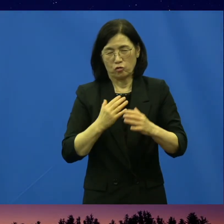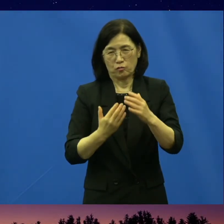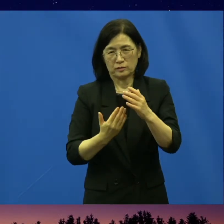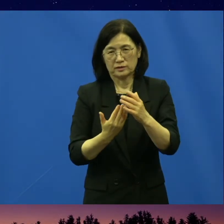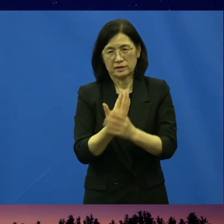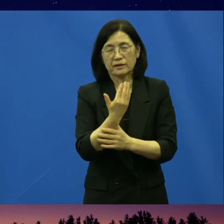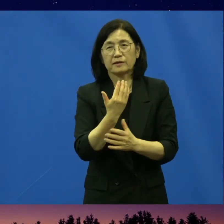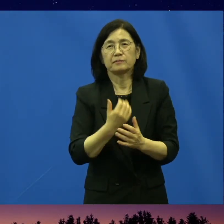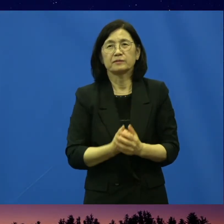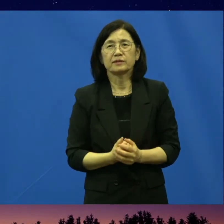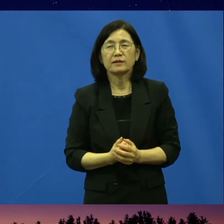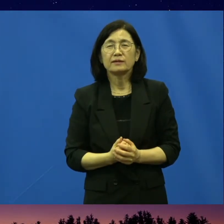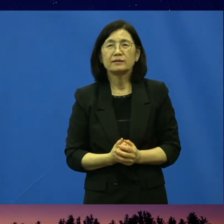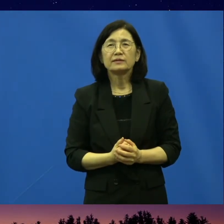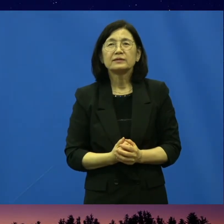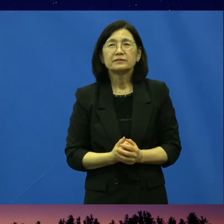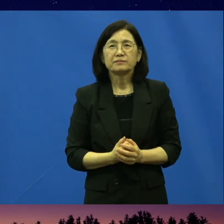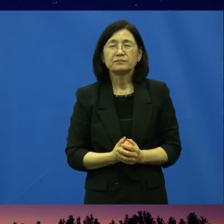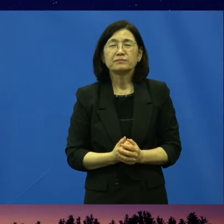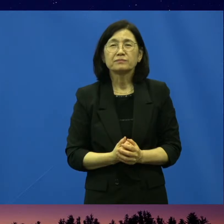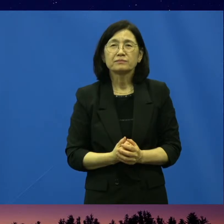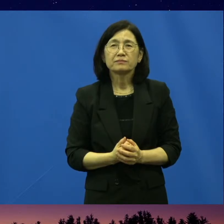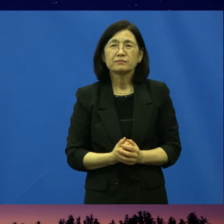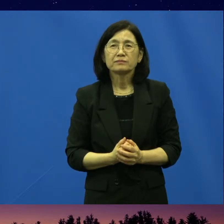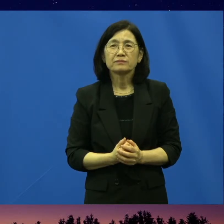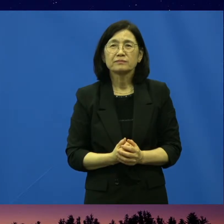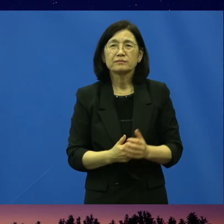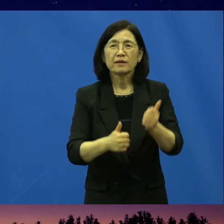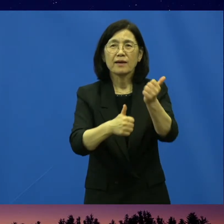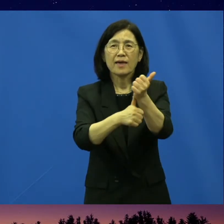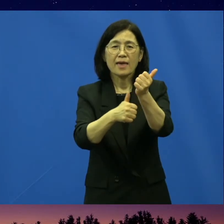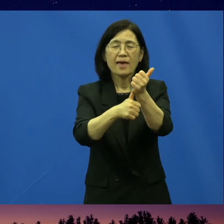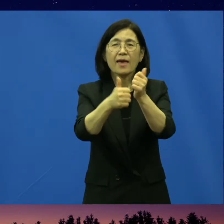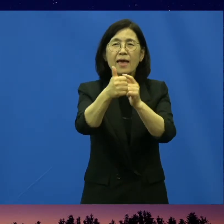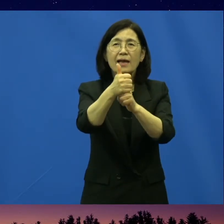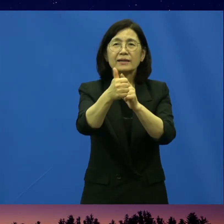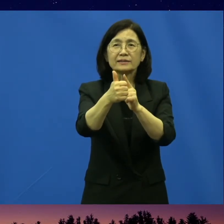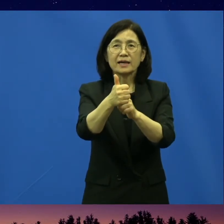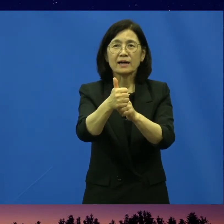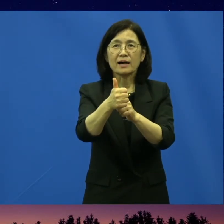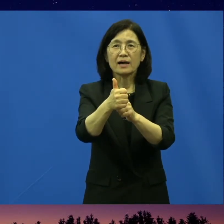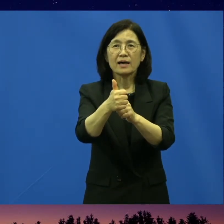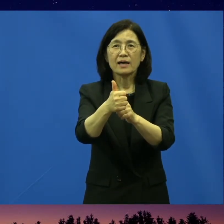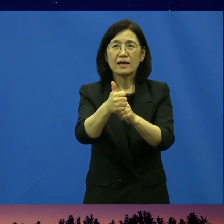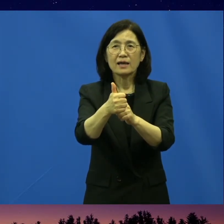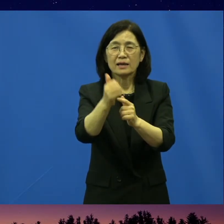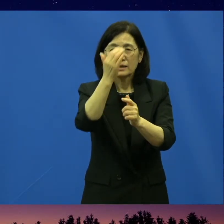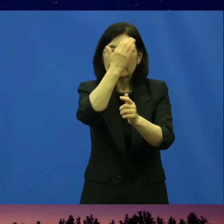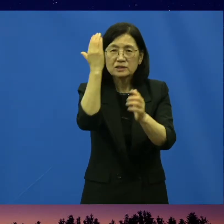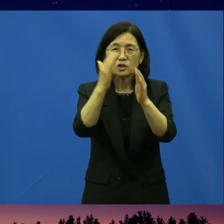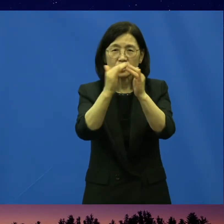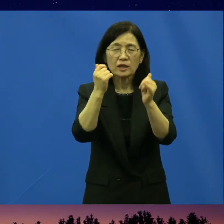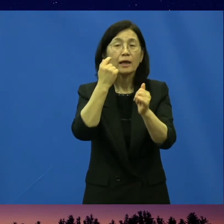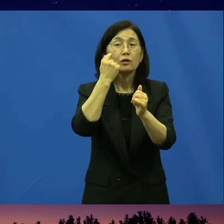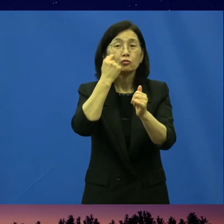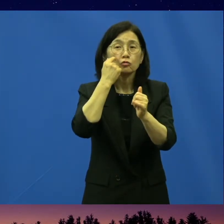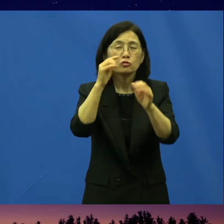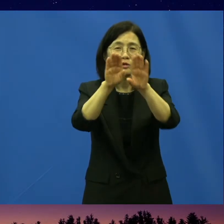이게 엘리사의 사관에게 없었어요. 그래서 엘리사가 뭘 기도해요? 저의 눈을 열어주셨어요.